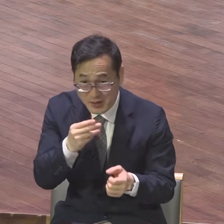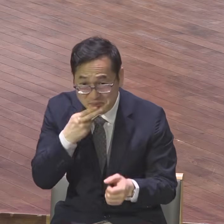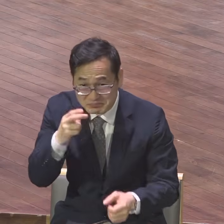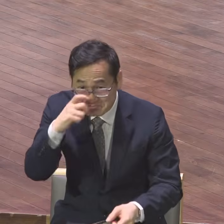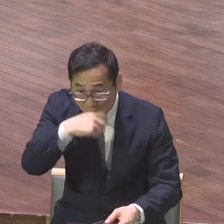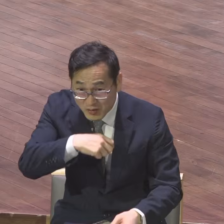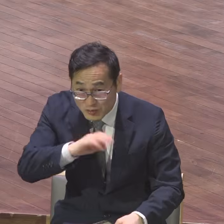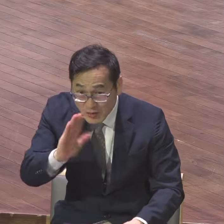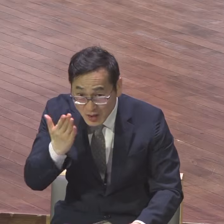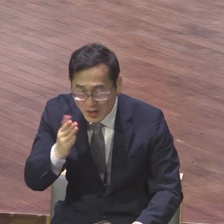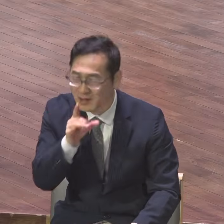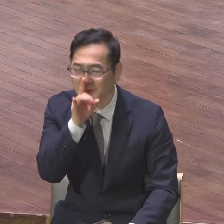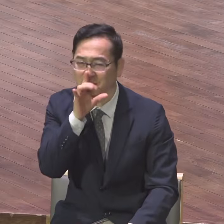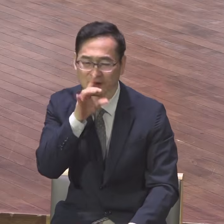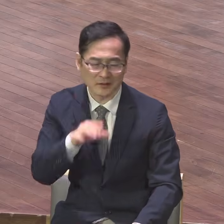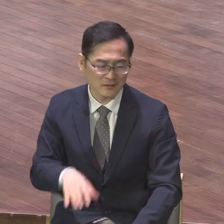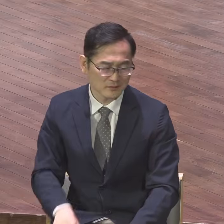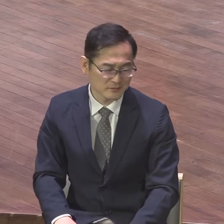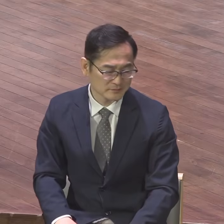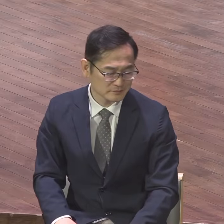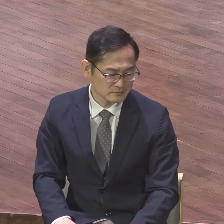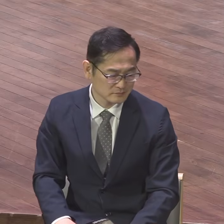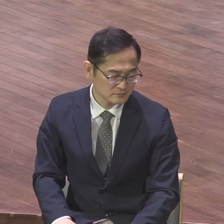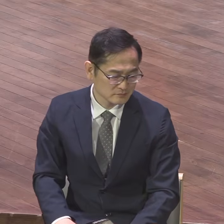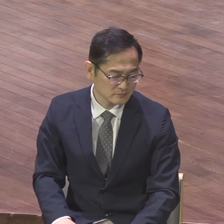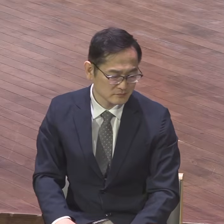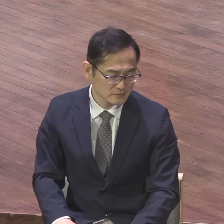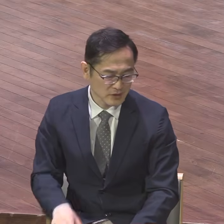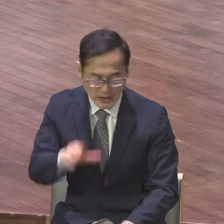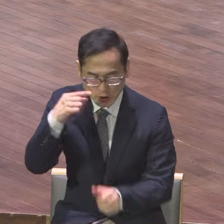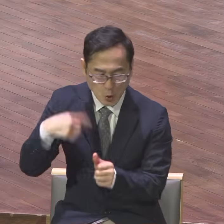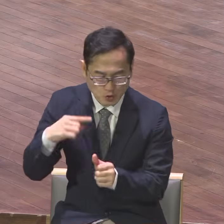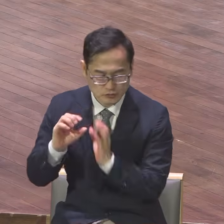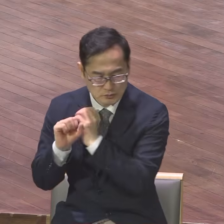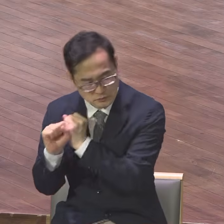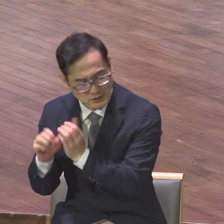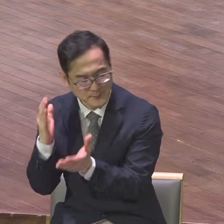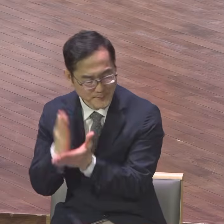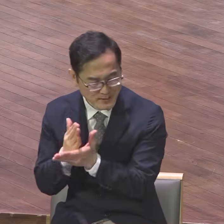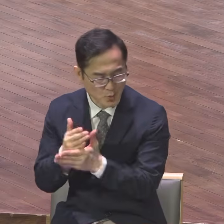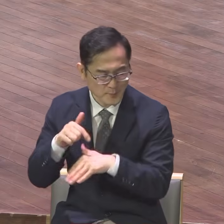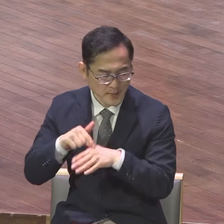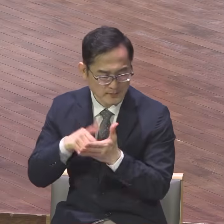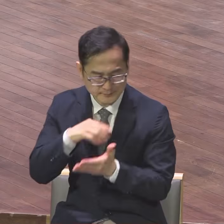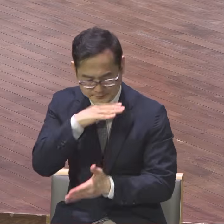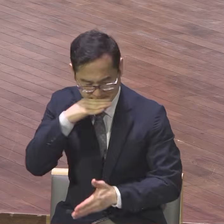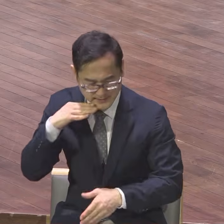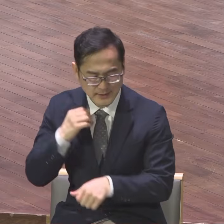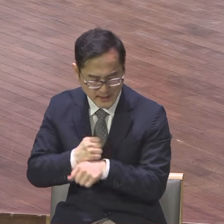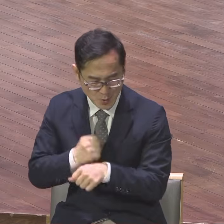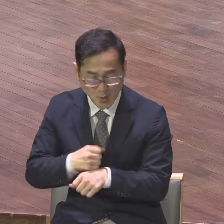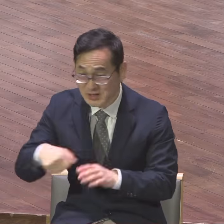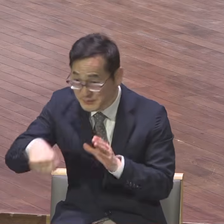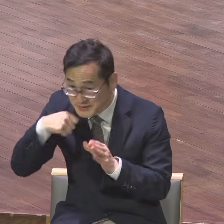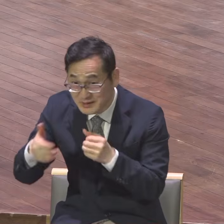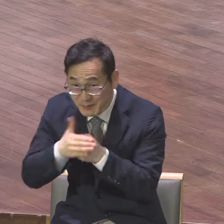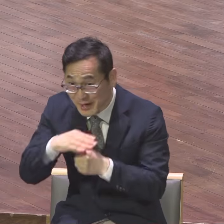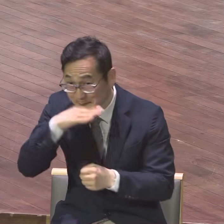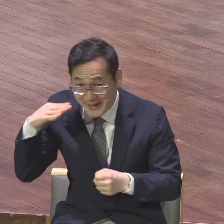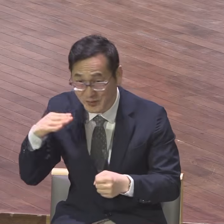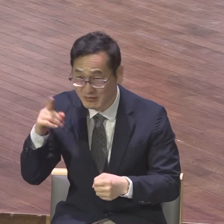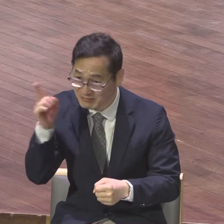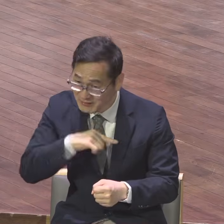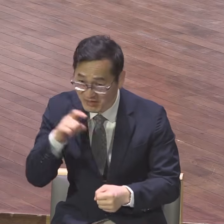다른 교훈에 끌리지 말라. 마음은 은혜로서 굳게 함이 아름답고 음식으로 살 것이 아니니 음식으로